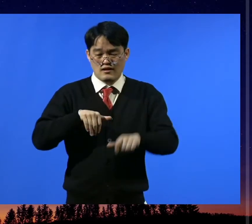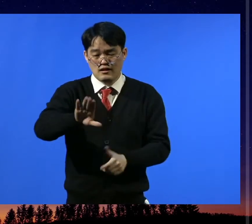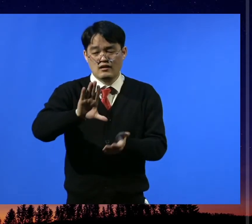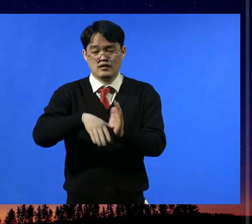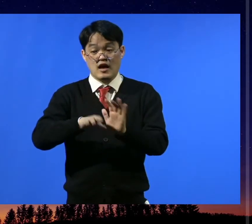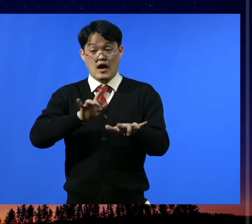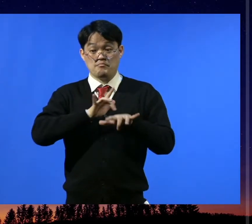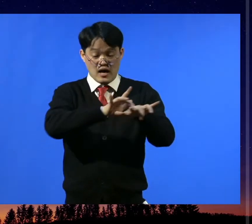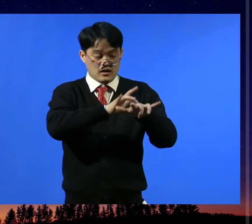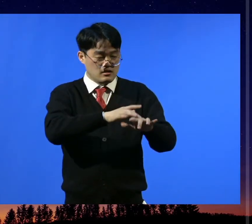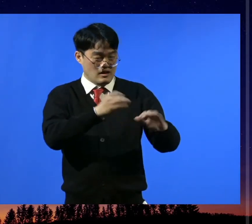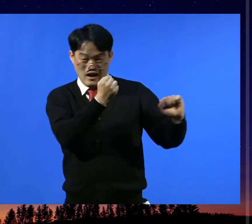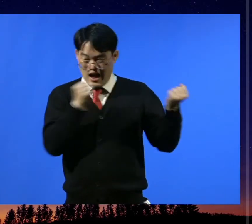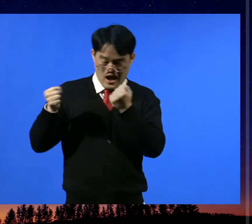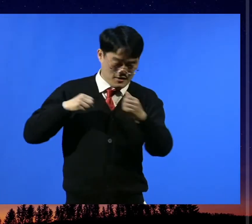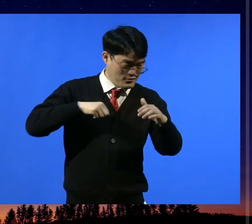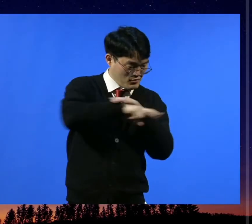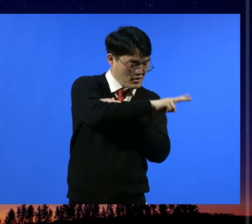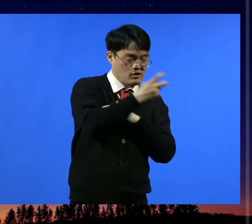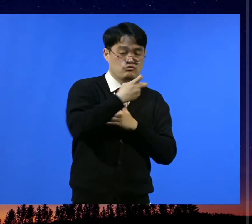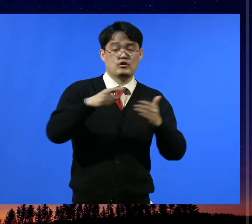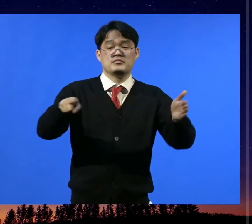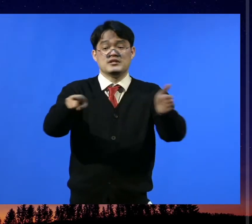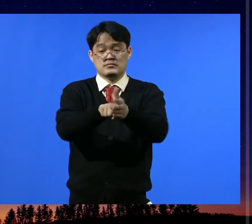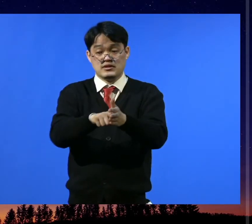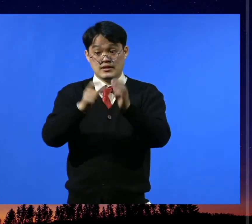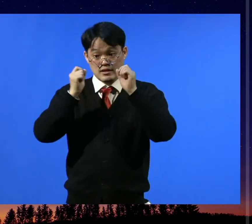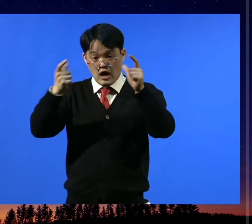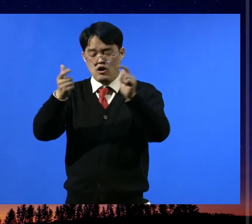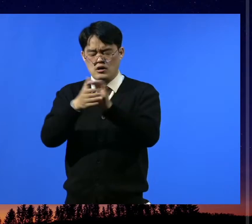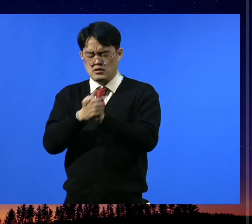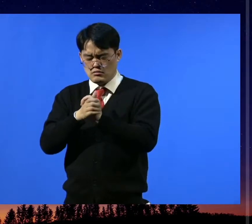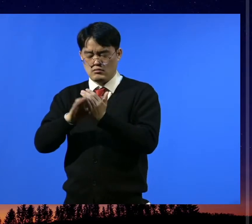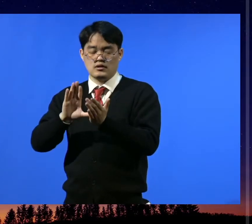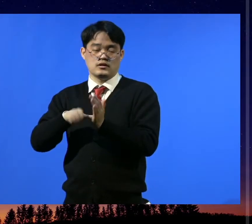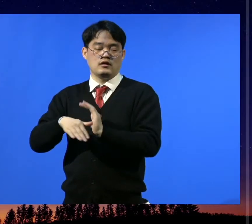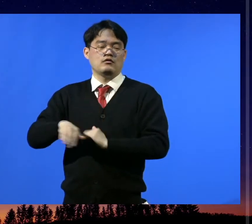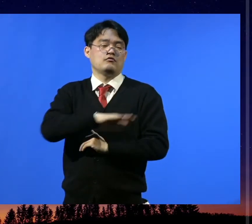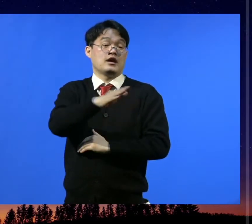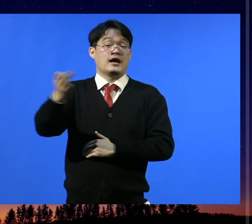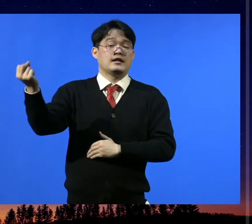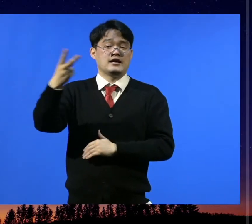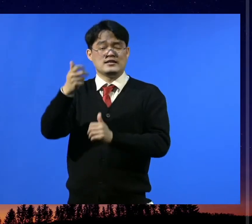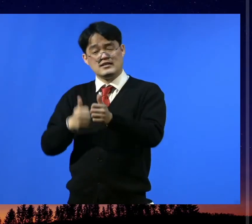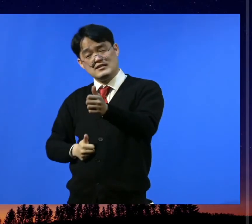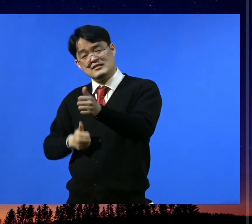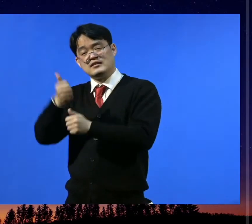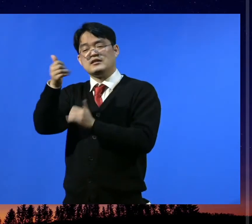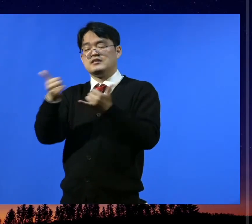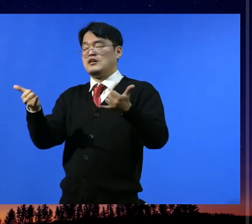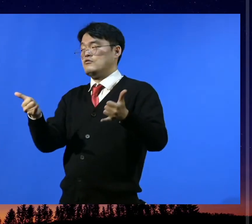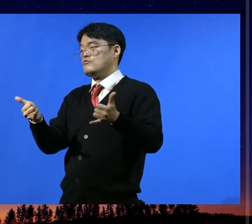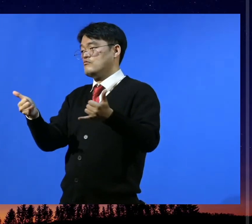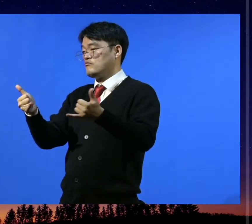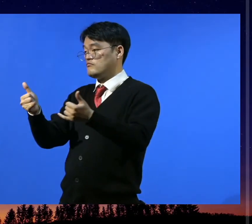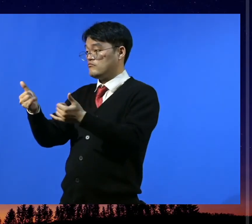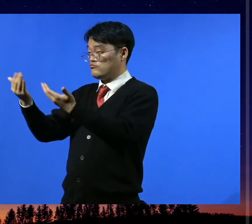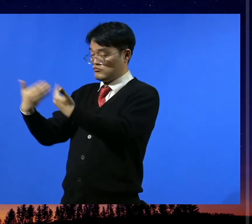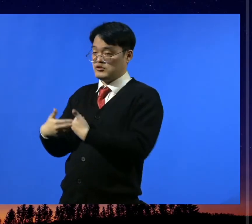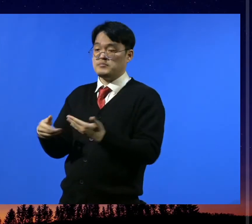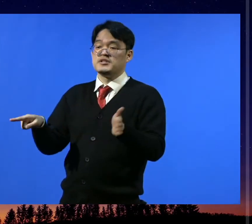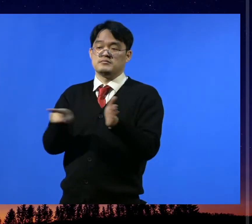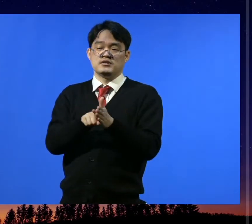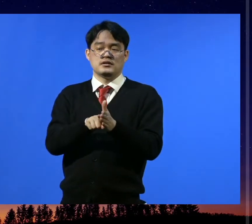도망갈 줄로 믿습니다. 오늘 이 밤에 깨어 기도하면 우리를 다시 승리자로 세우실 줄도 믿습니다. 빼앗겼던